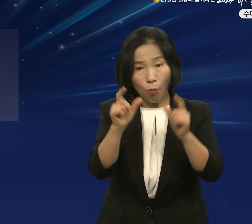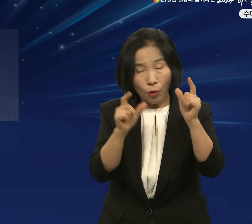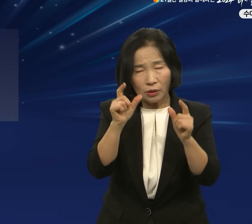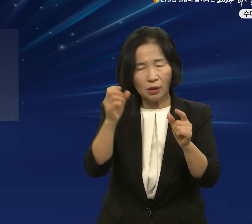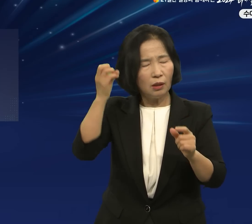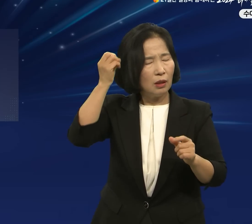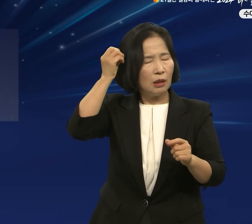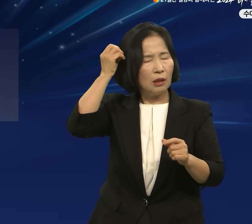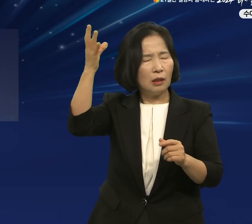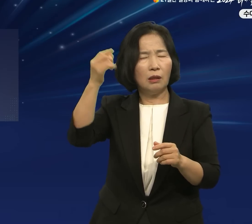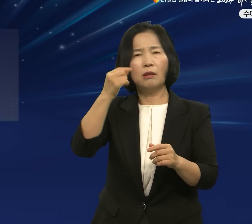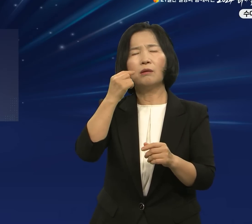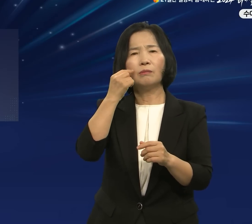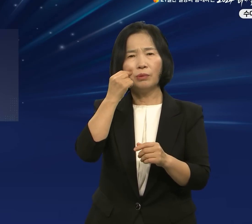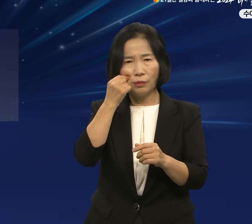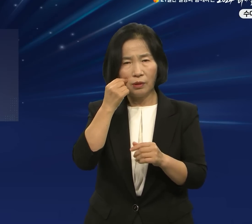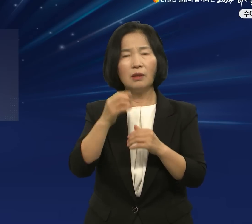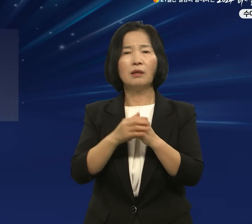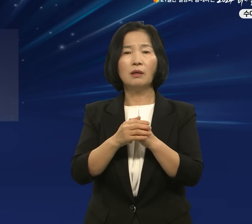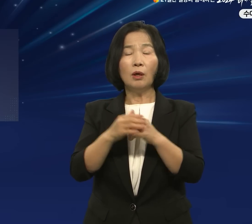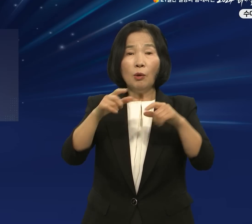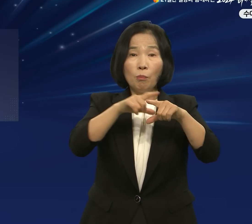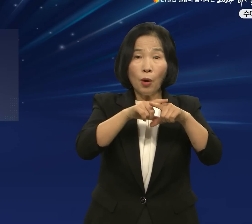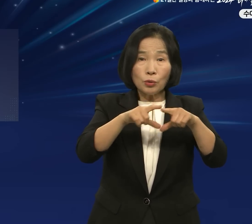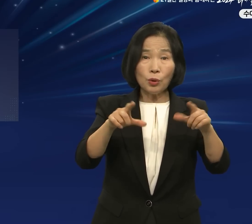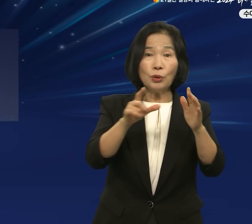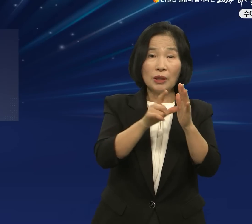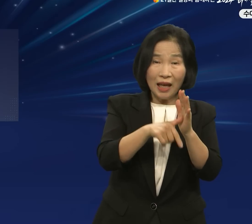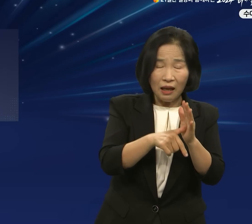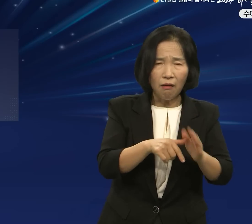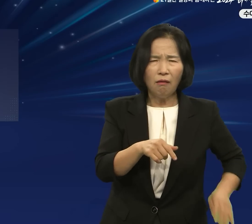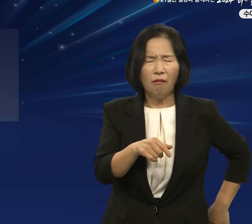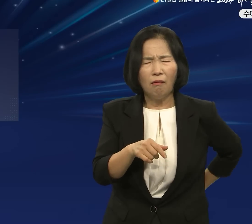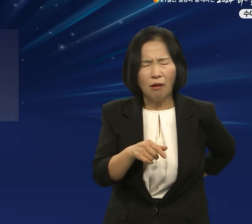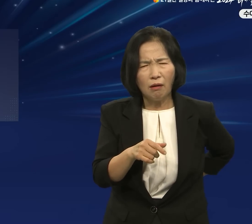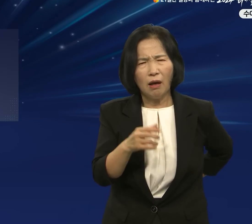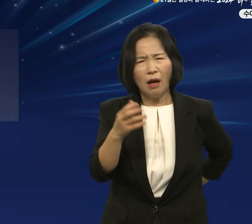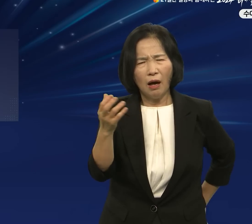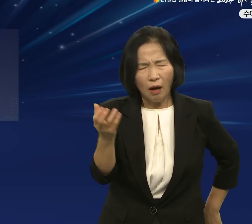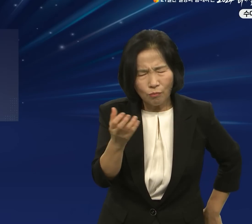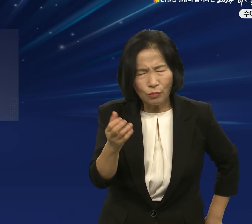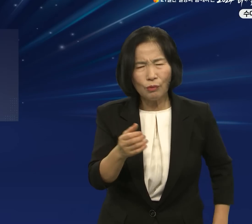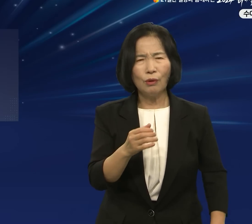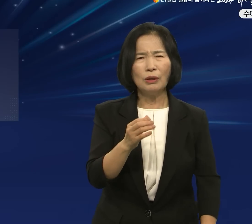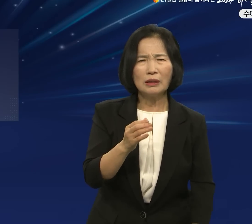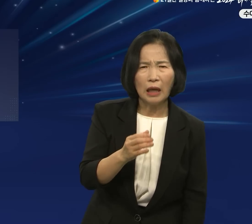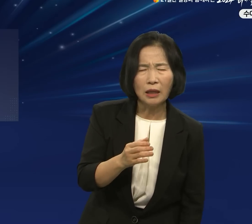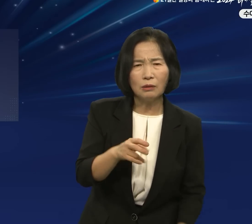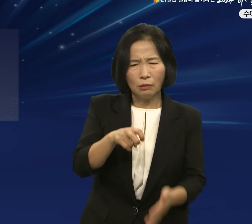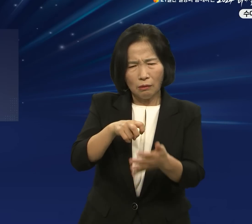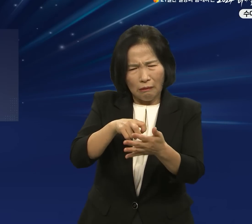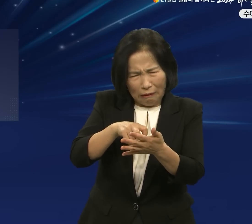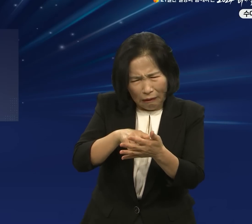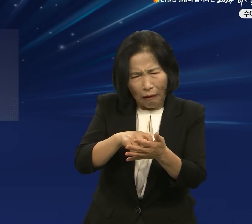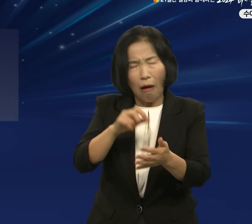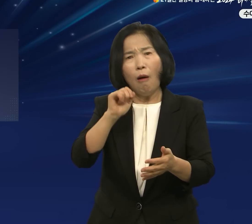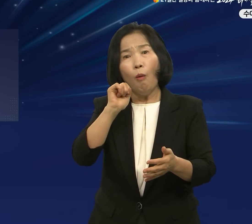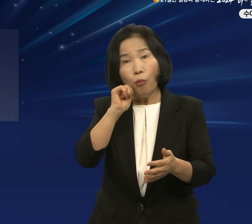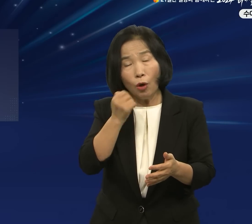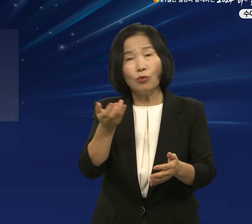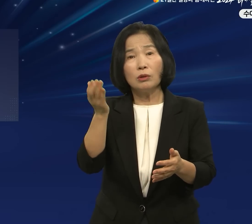많이 불편하셔서 그렇게 자세가, 허리가 그리고 다리가 구부러질 수 없는